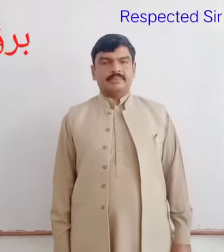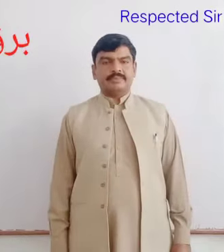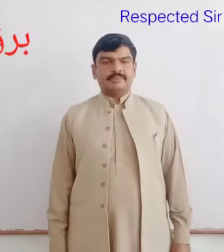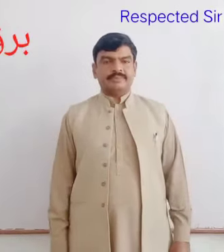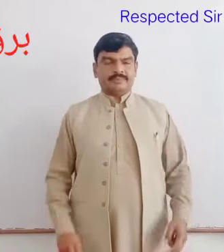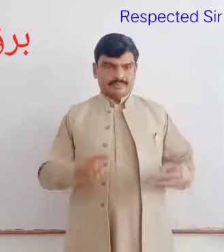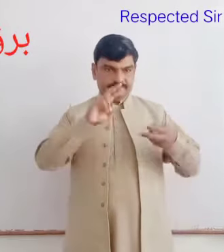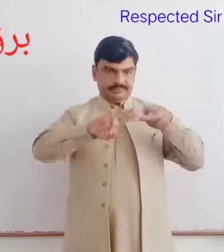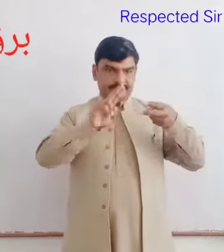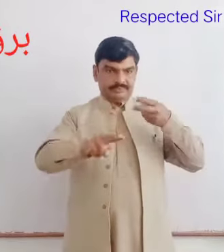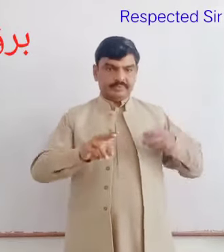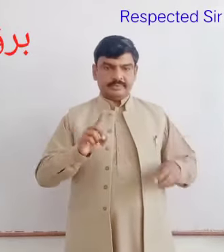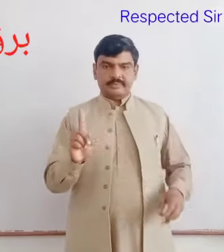बरके रवां,